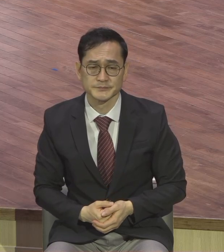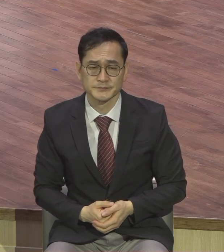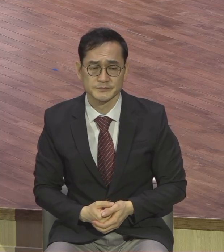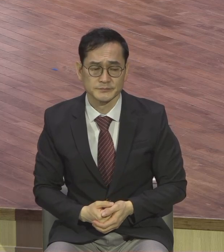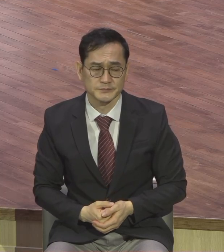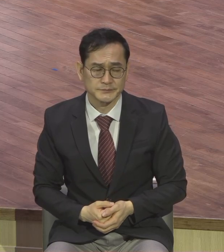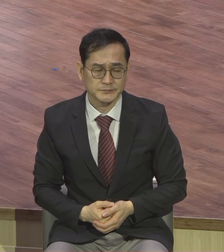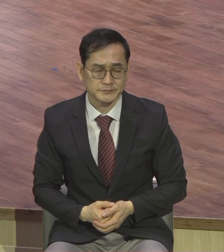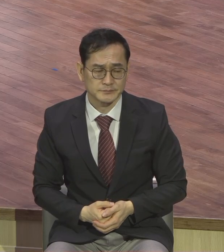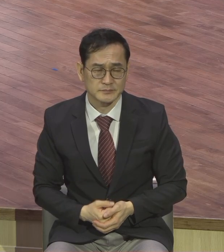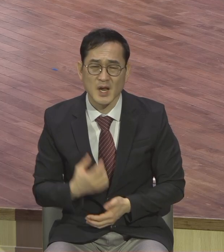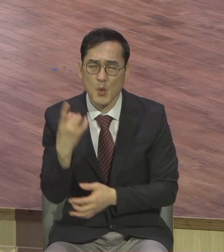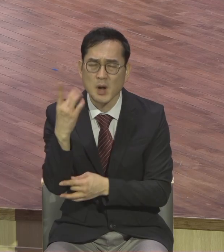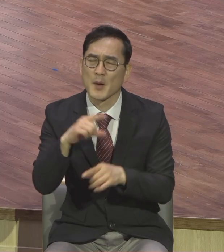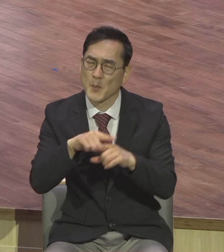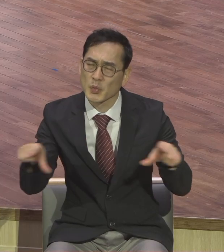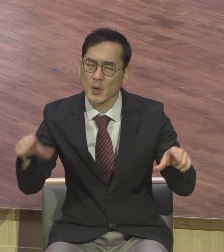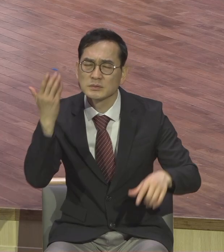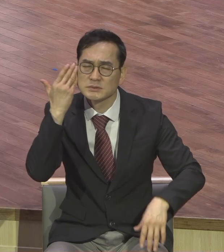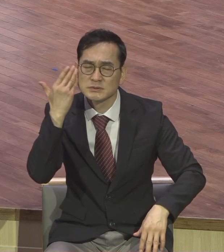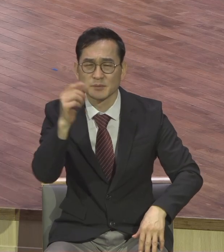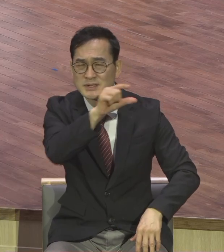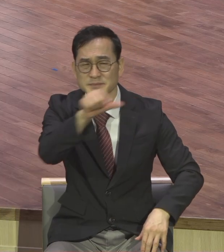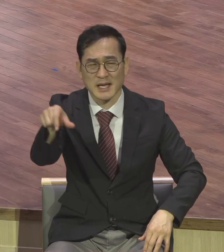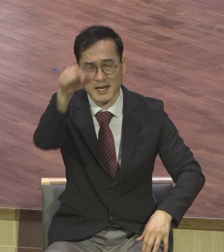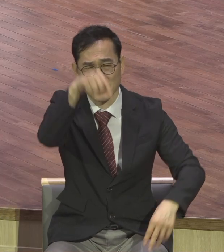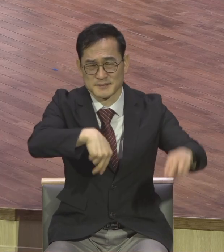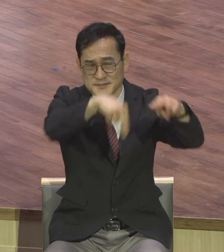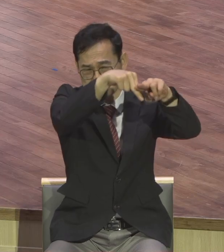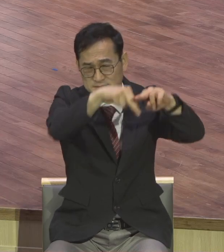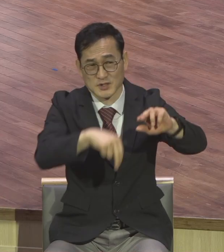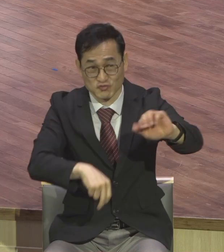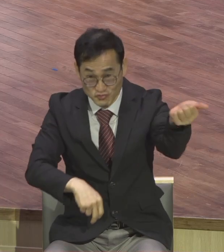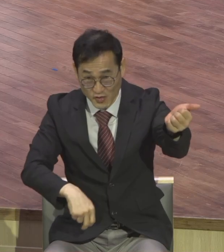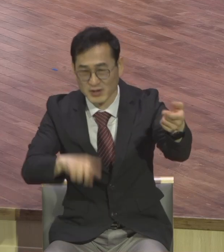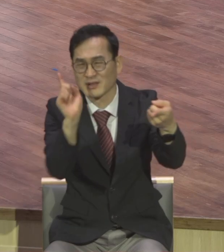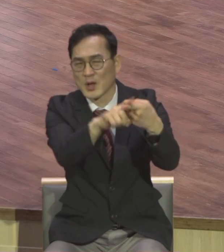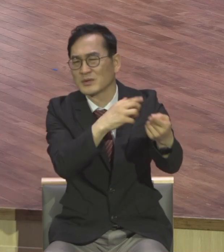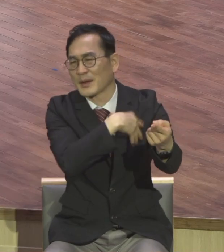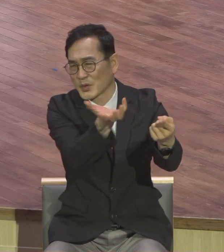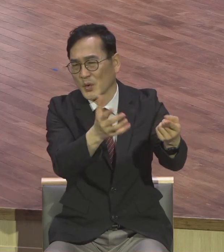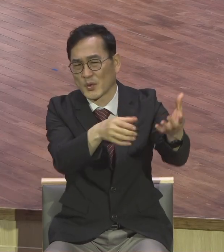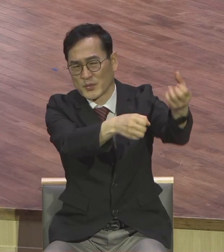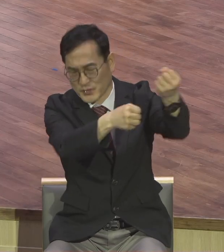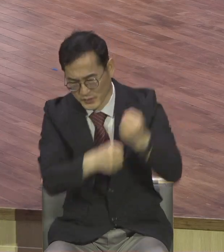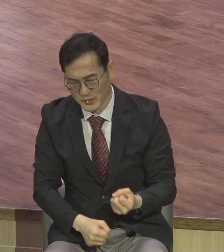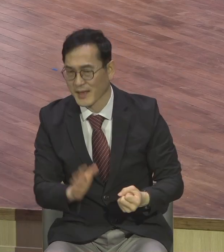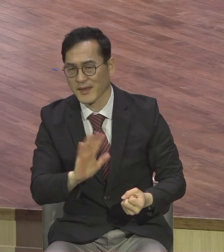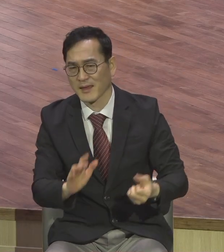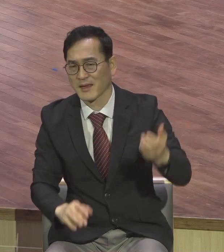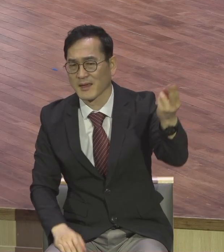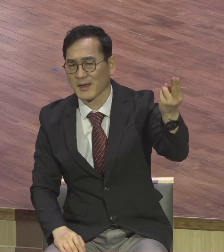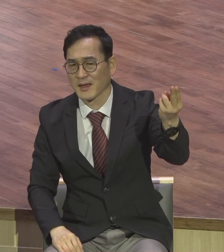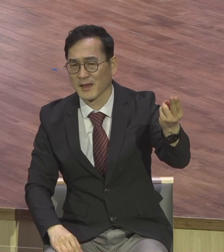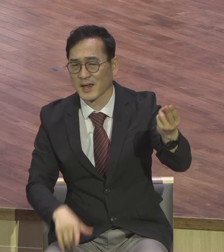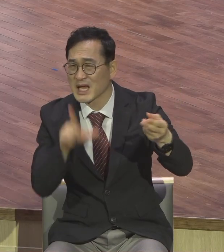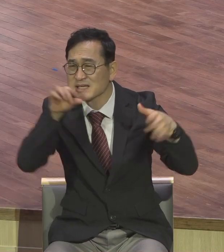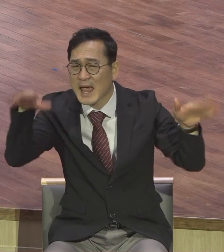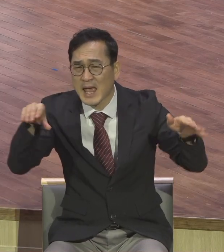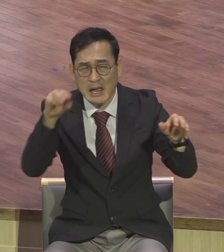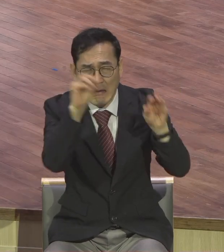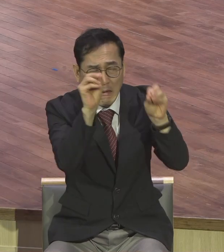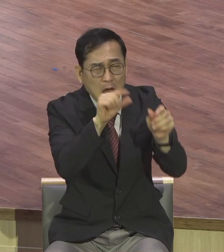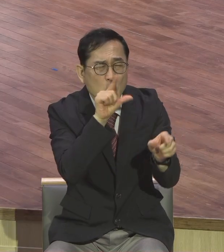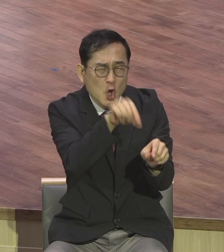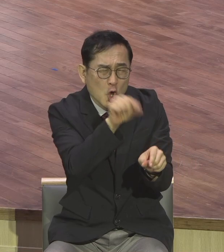일반적으로는 십자가 달리면 그대로 놔둡니다. 새들이 와서 쪼아먹고 그대로 그렇게 끝나버립니다. 뭐 십자가